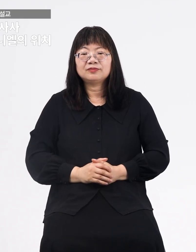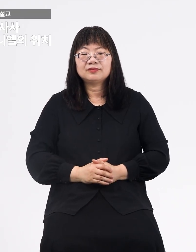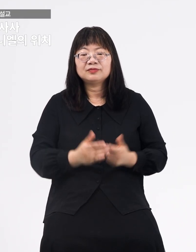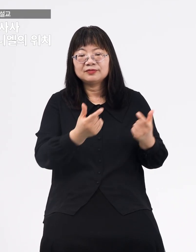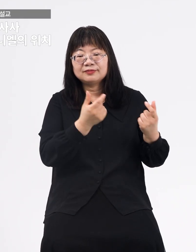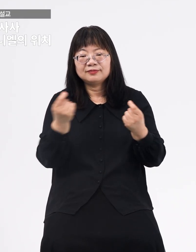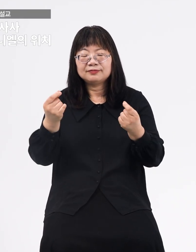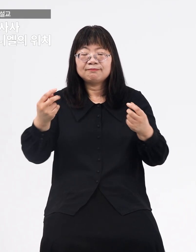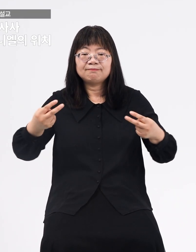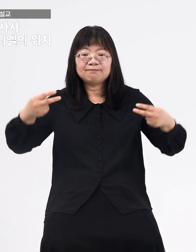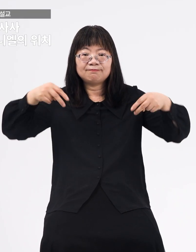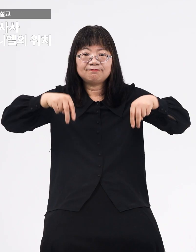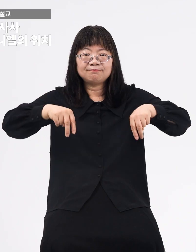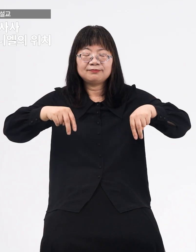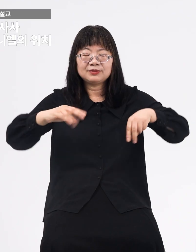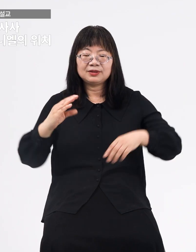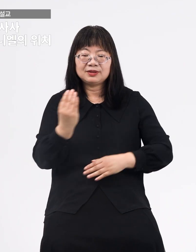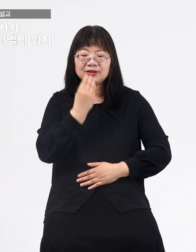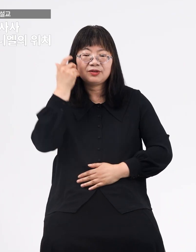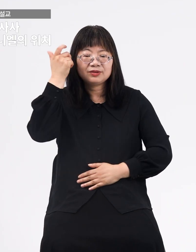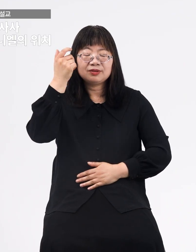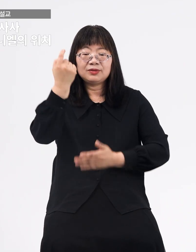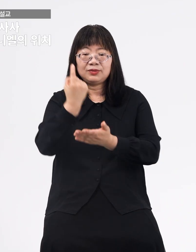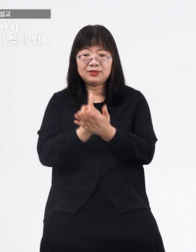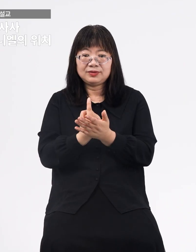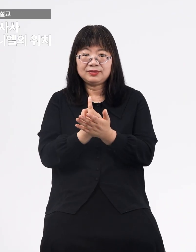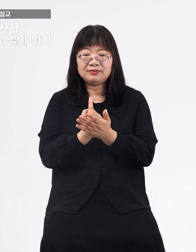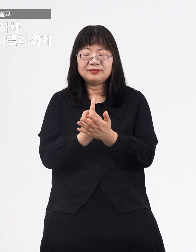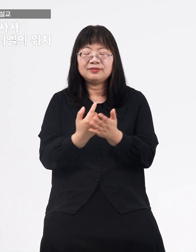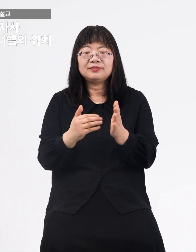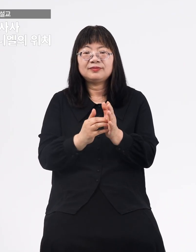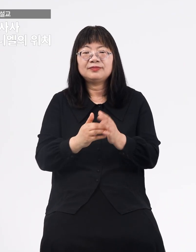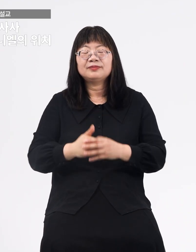다 일어나셔서 성령이 오셨네.